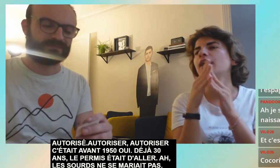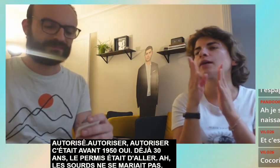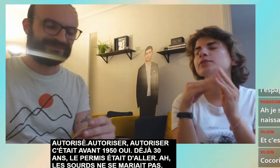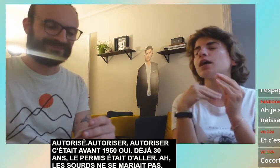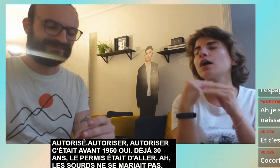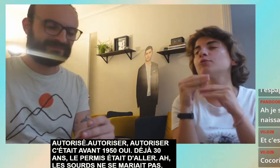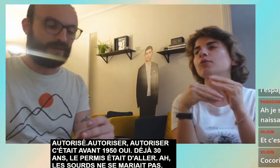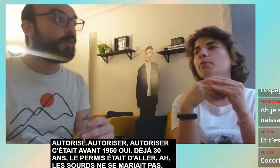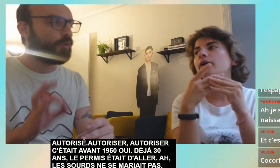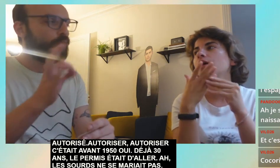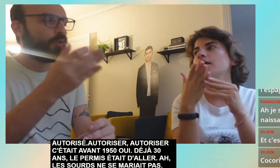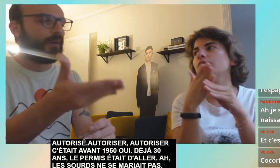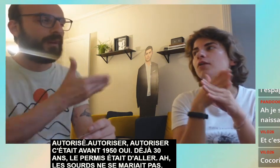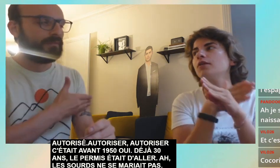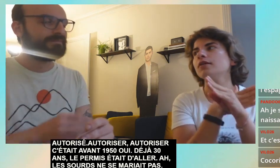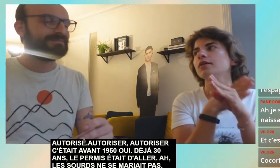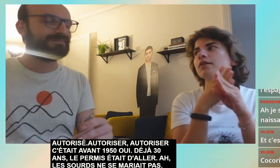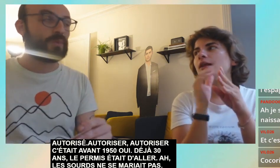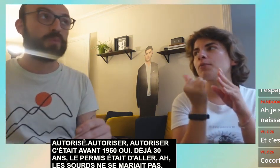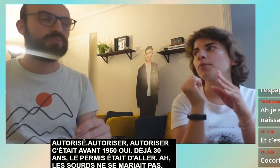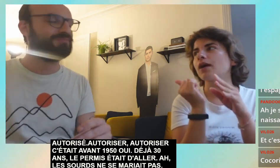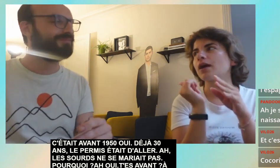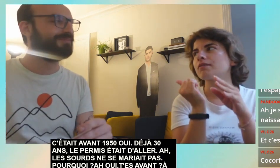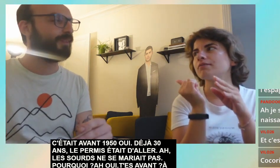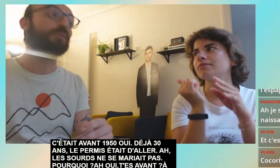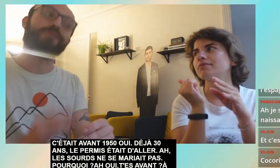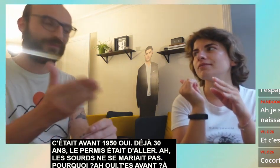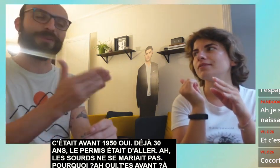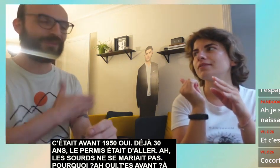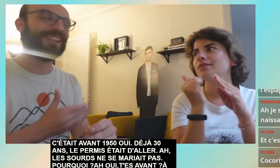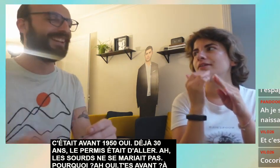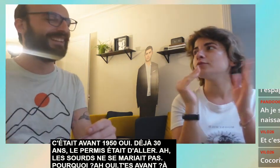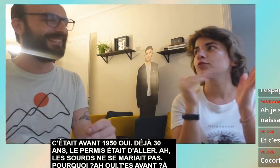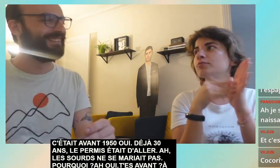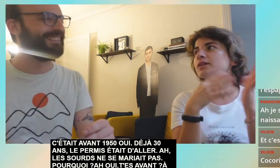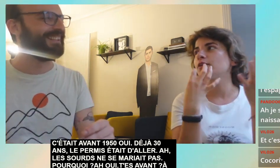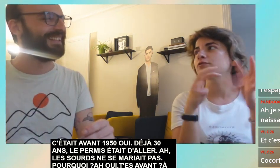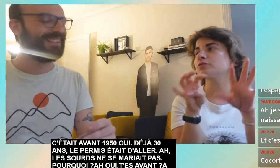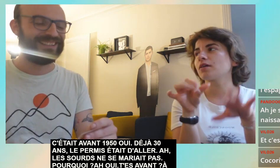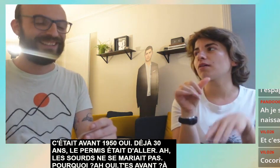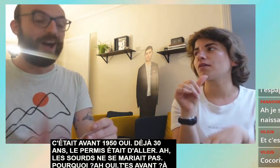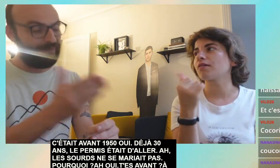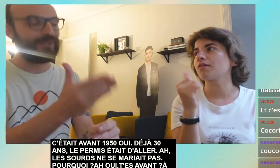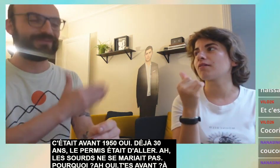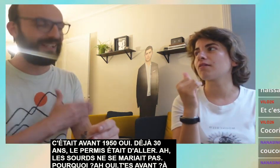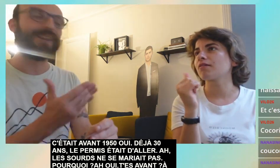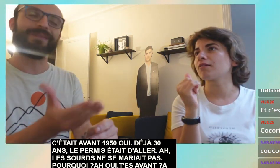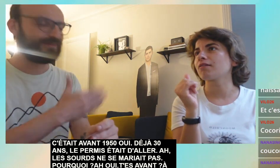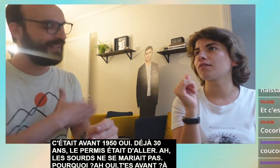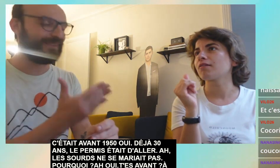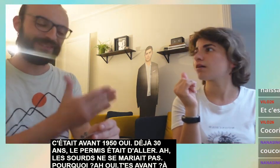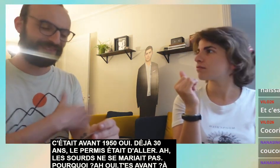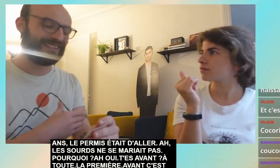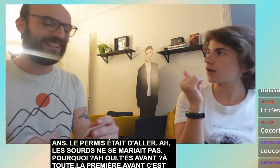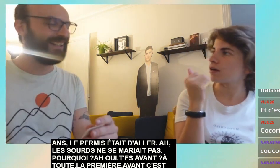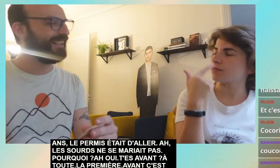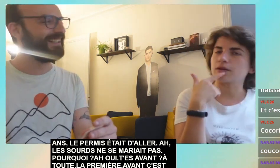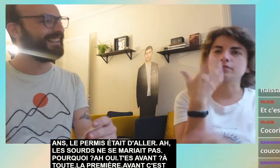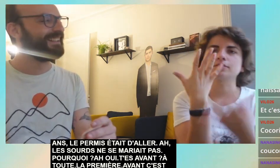Guerre mondiale ou après? La première. Oh oui, avant aussi. Donc 1900. Avant. Ah, bah non, t'es même